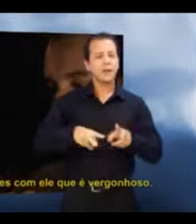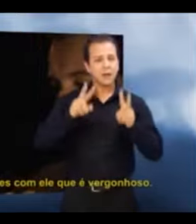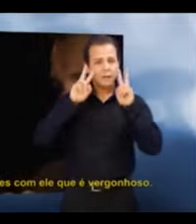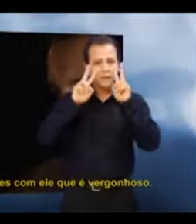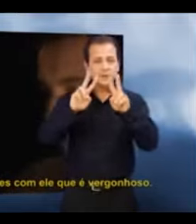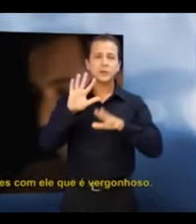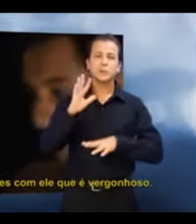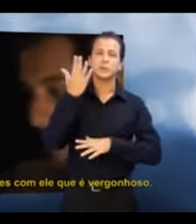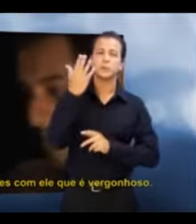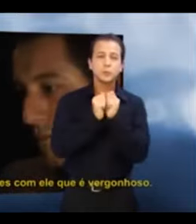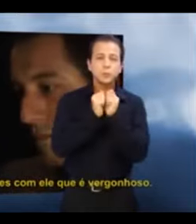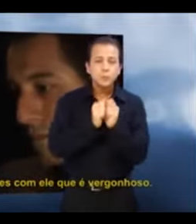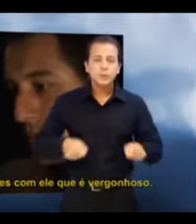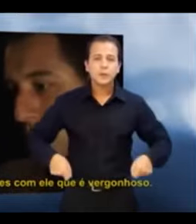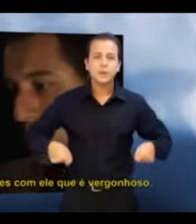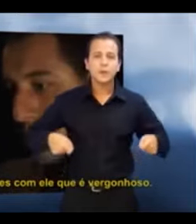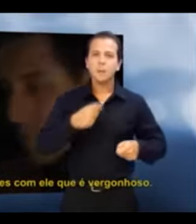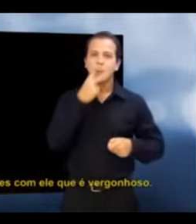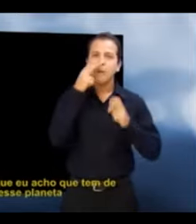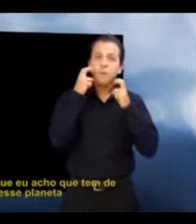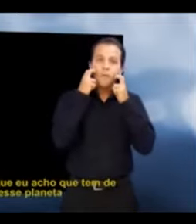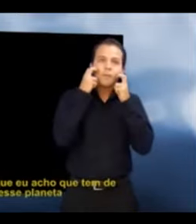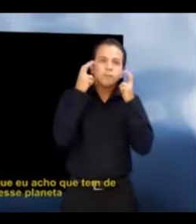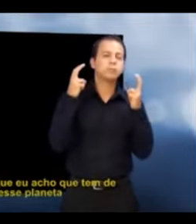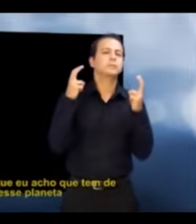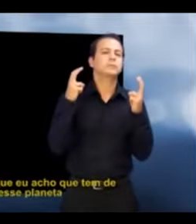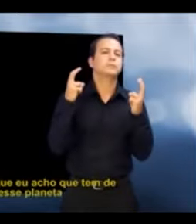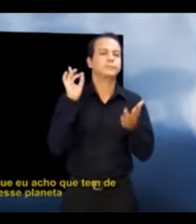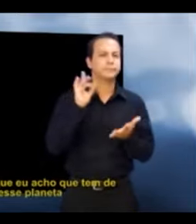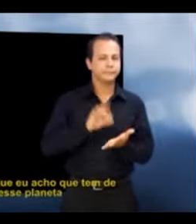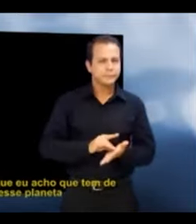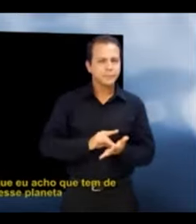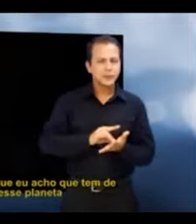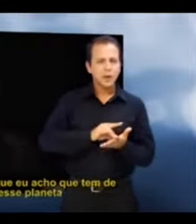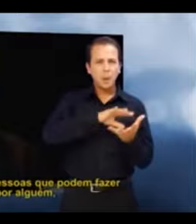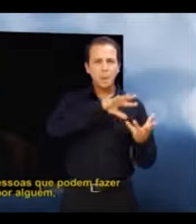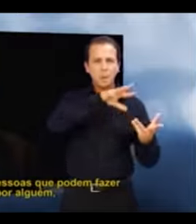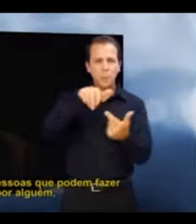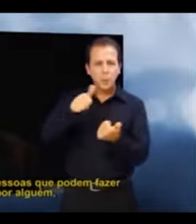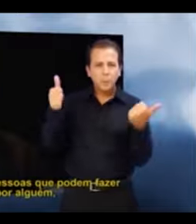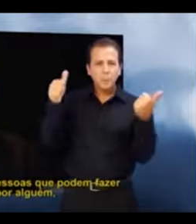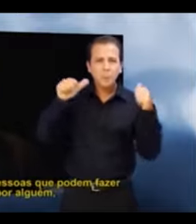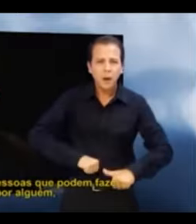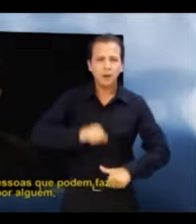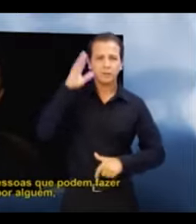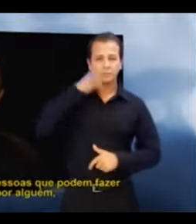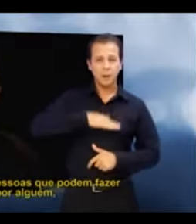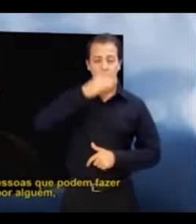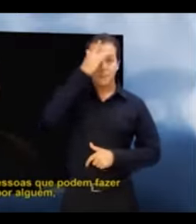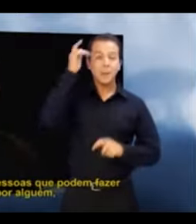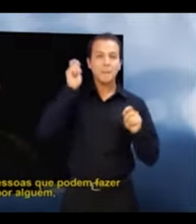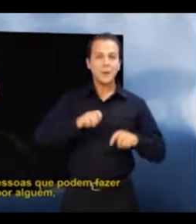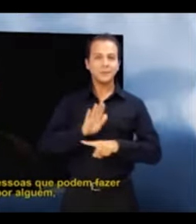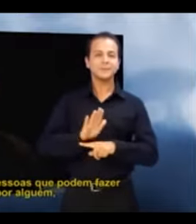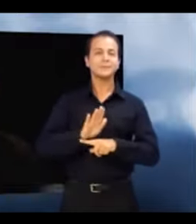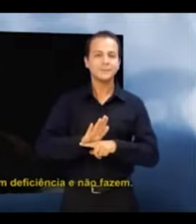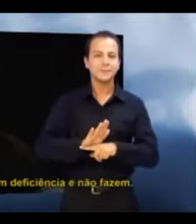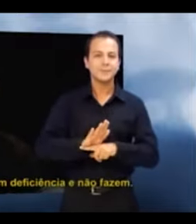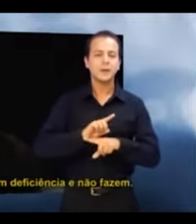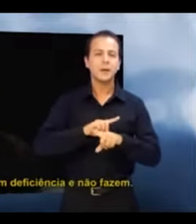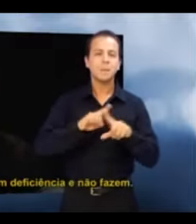por situações com ele que é vergonhoso. Uma das coisas que eu acho que tem de mal nesse planeta é a questão das pessoas que podem fazer algo por